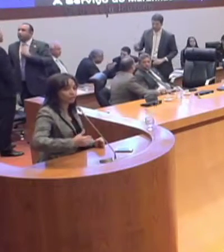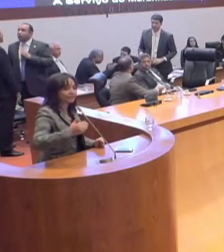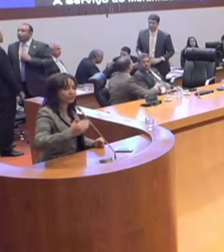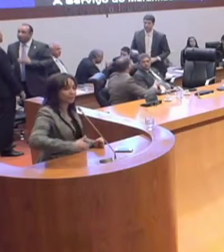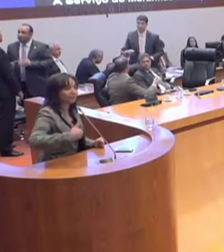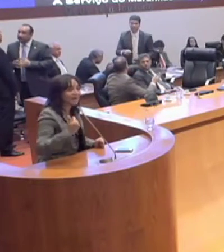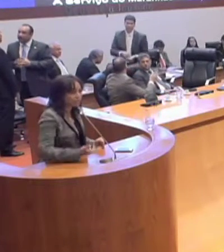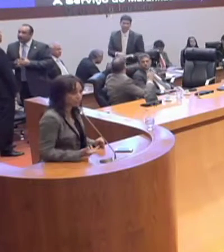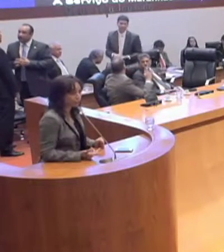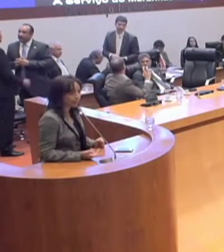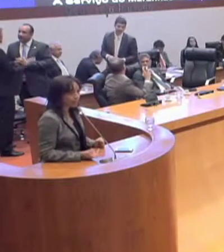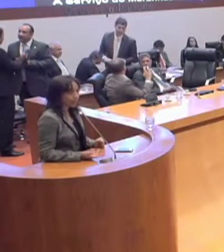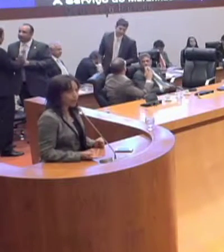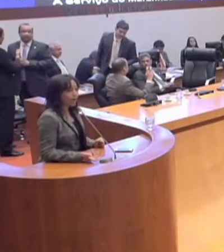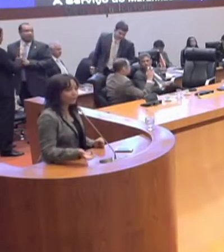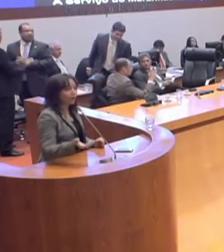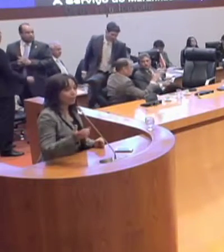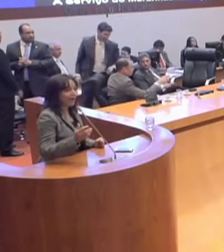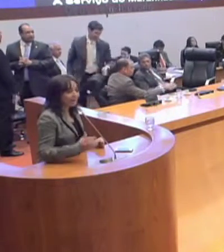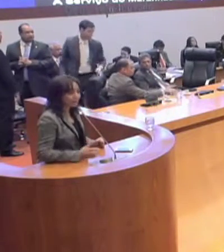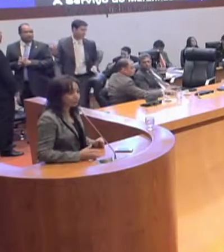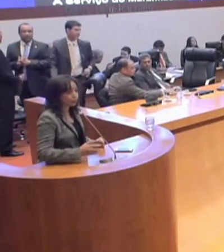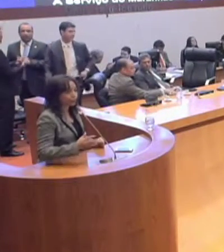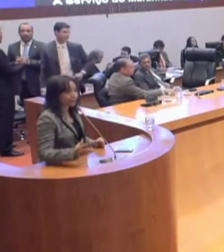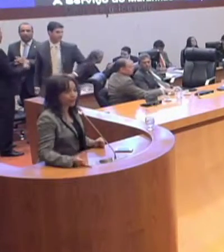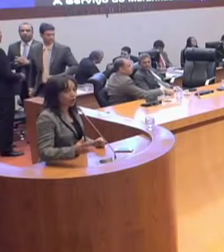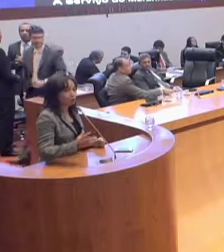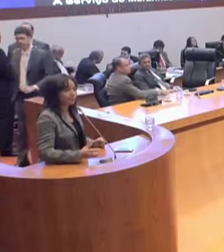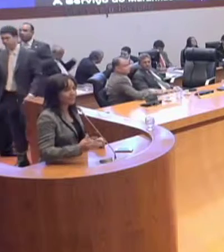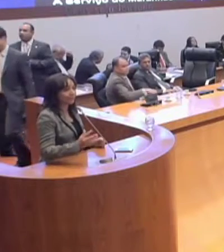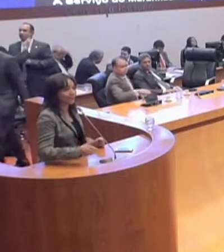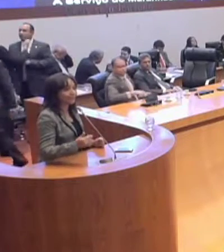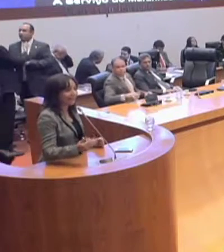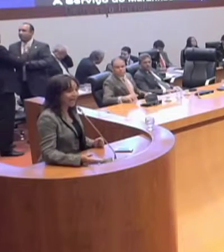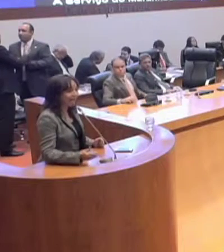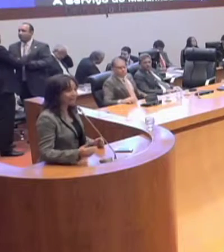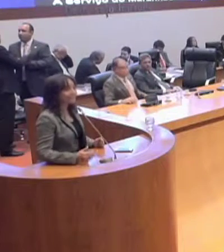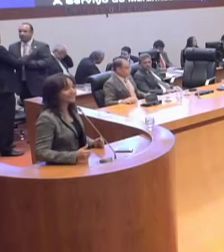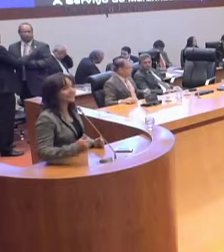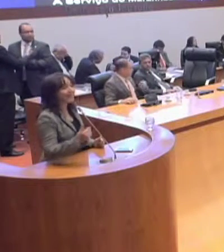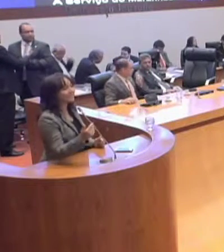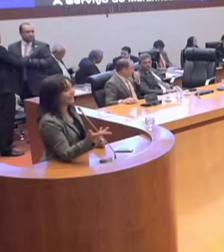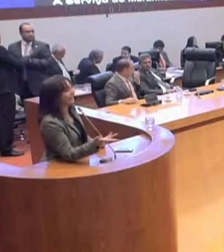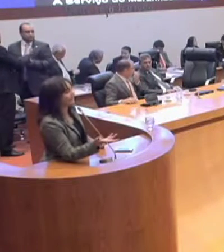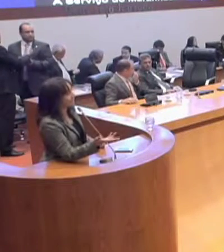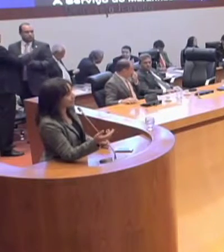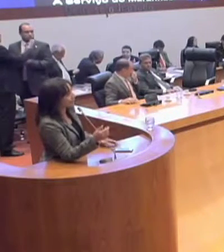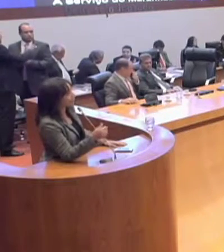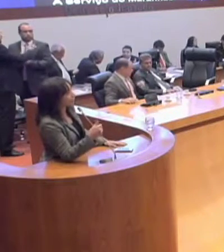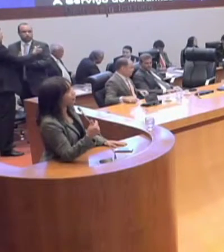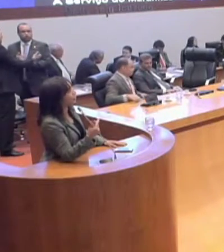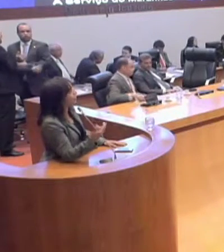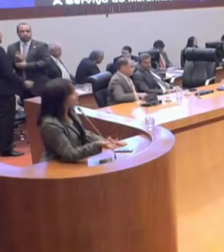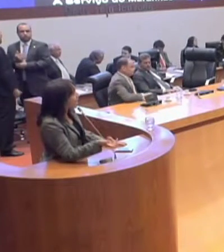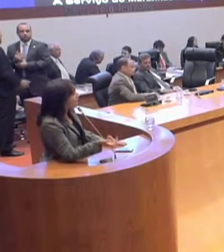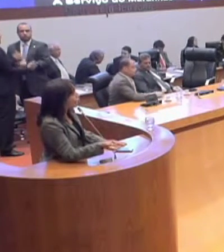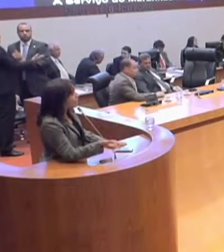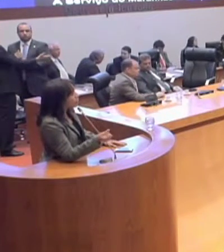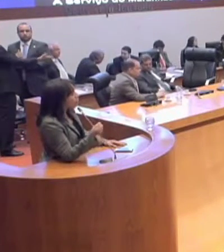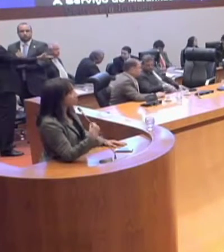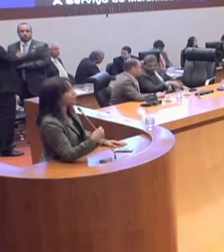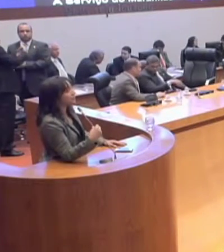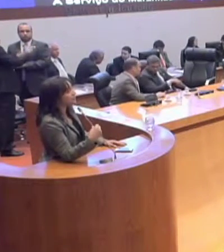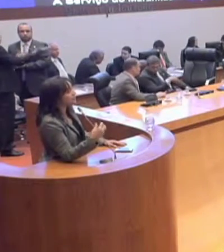numa situação de pânico. Quando é o marido, o filho ou o pai que é militar, que sai de casa para o seu